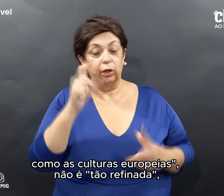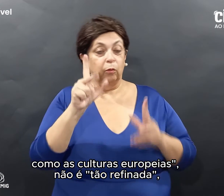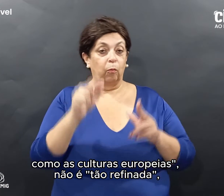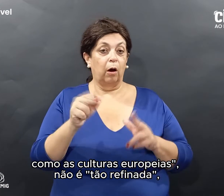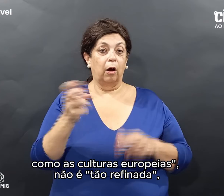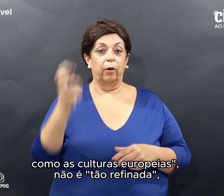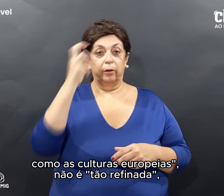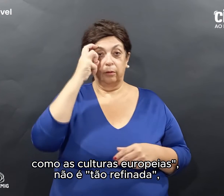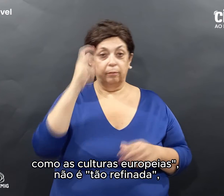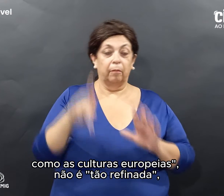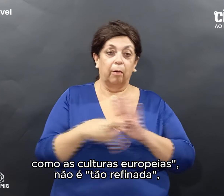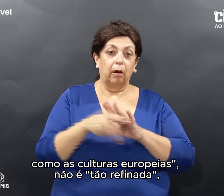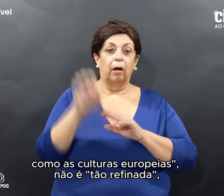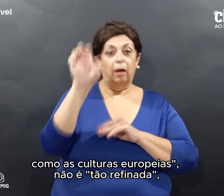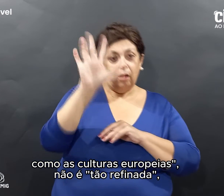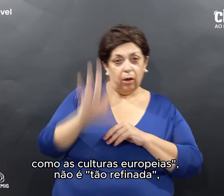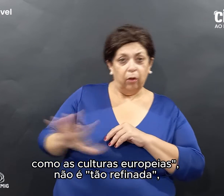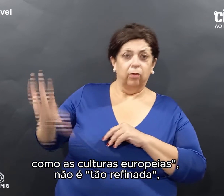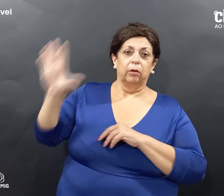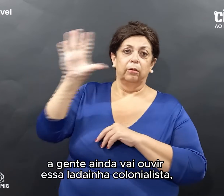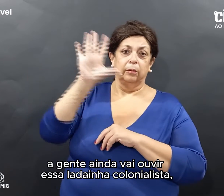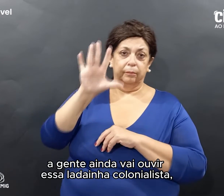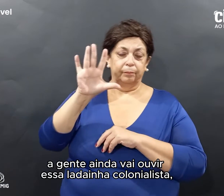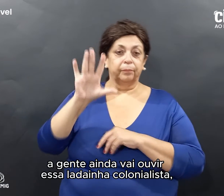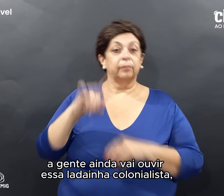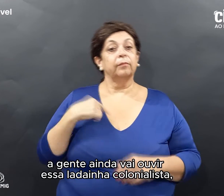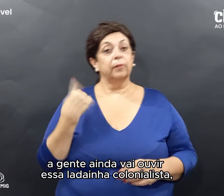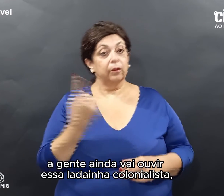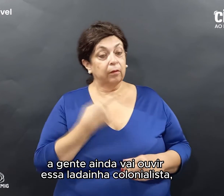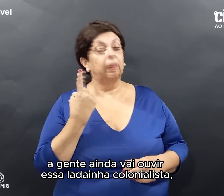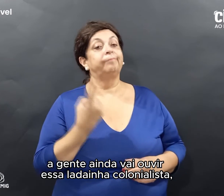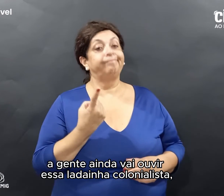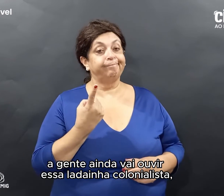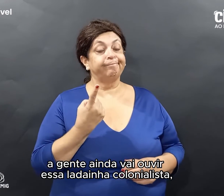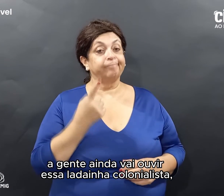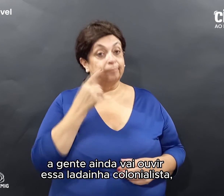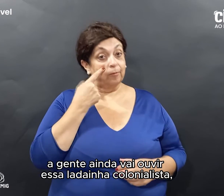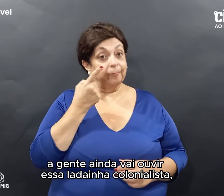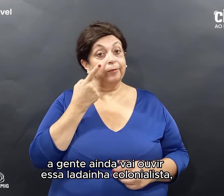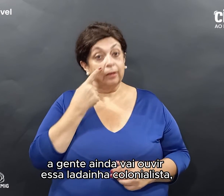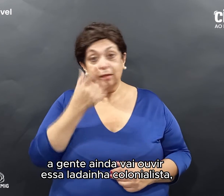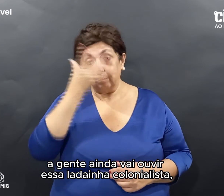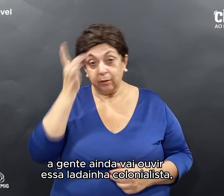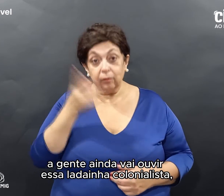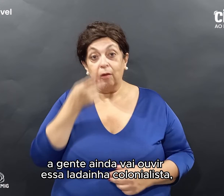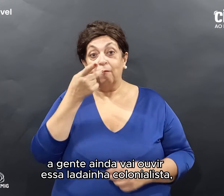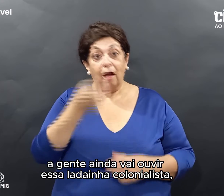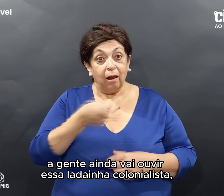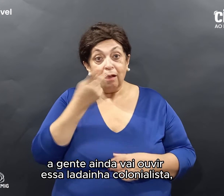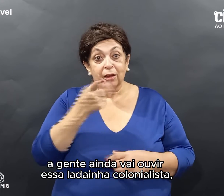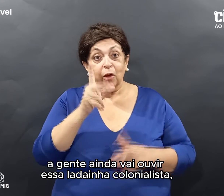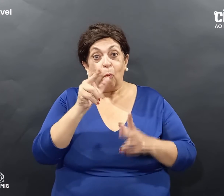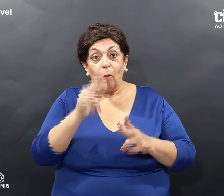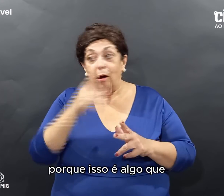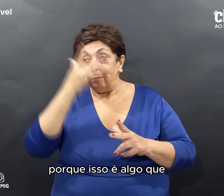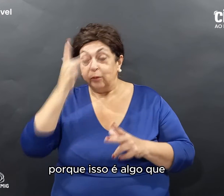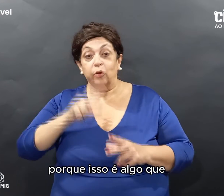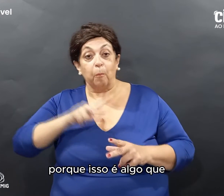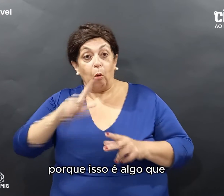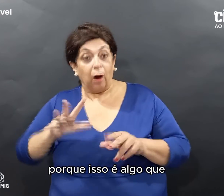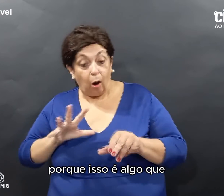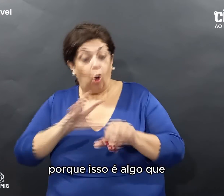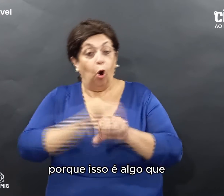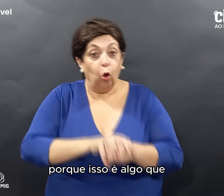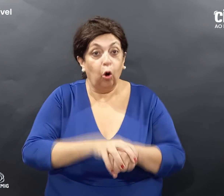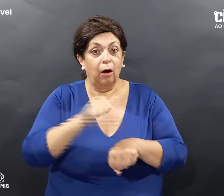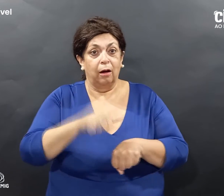culturas europeias, não é tão refinada. A gente ainda vai ouvir essa ladainha colonialista, né? Porque isso